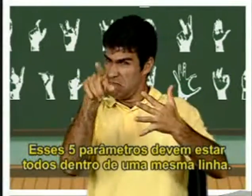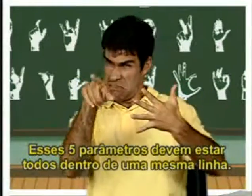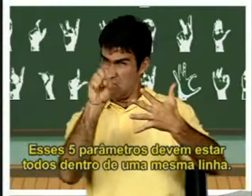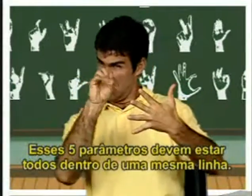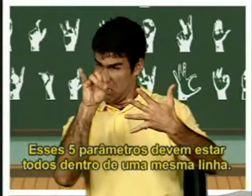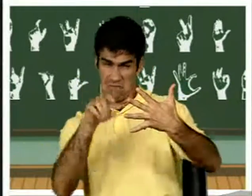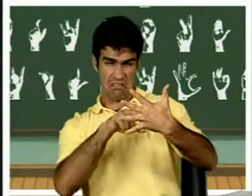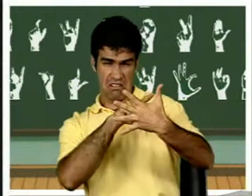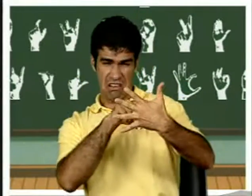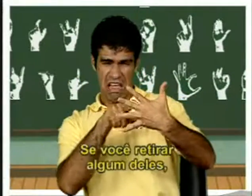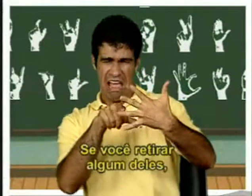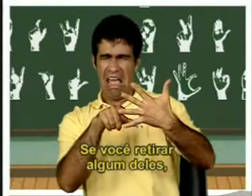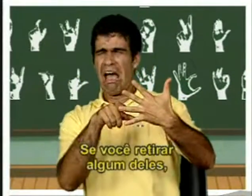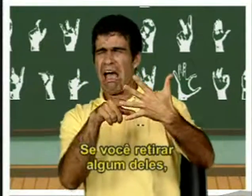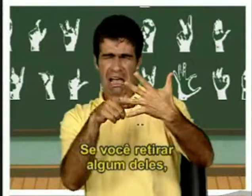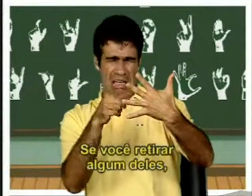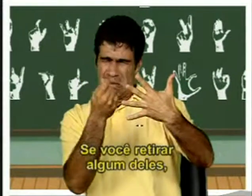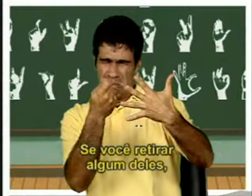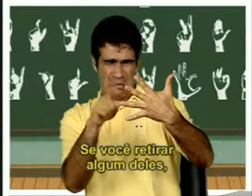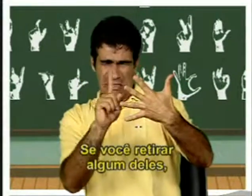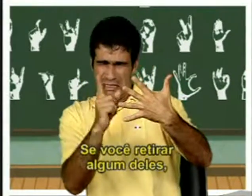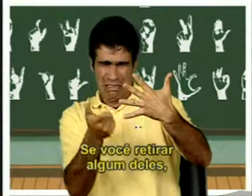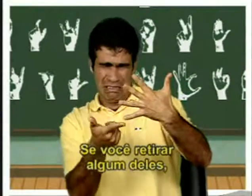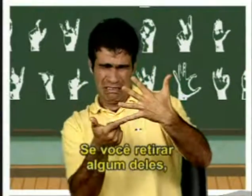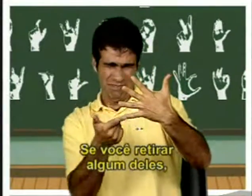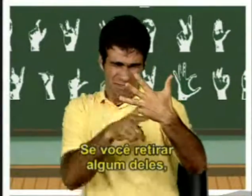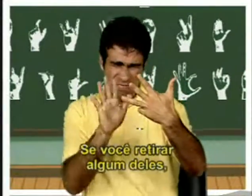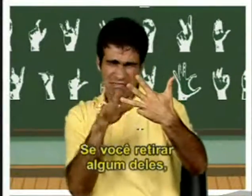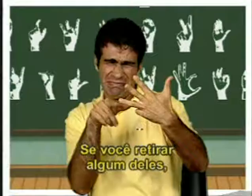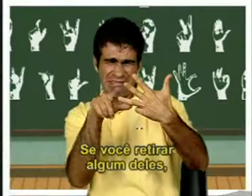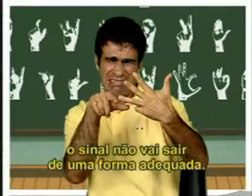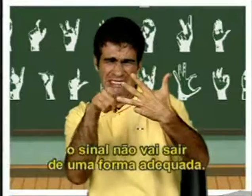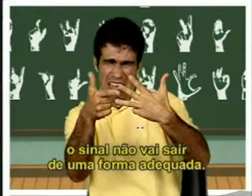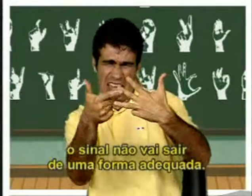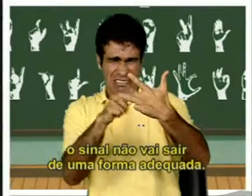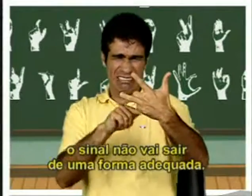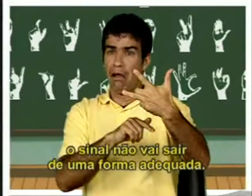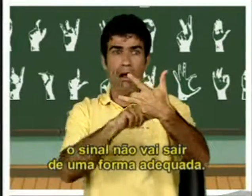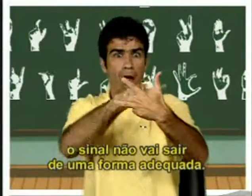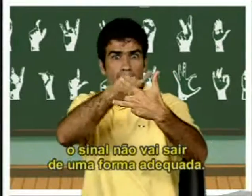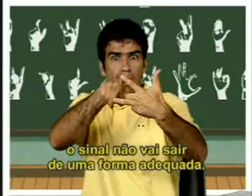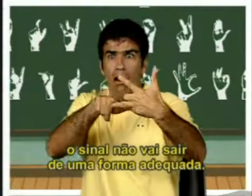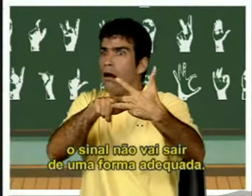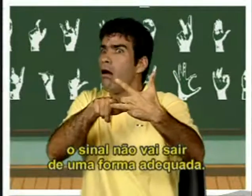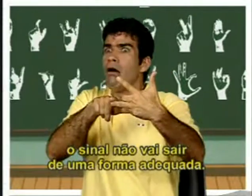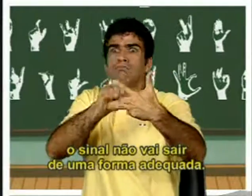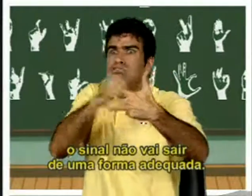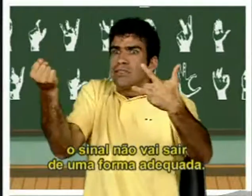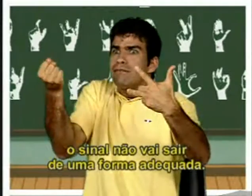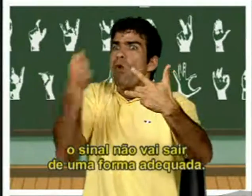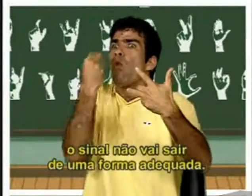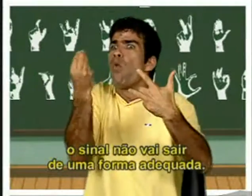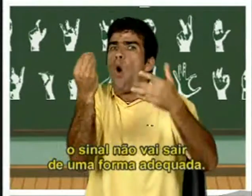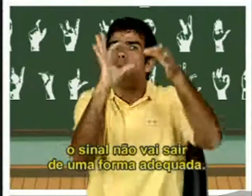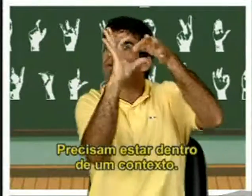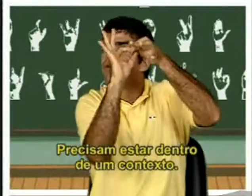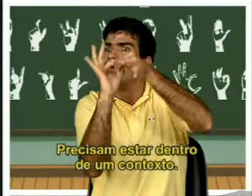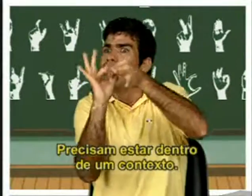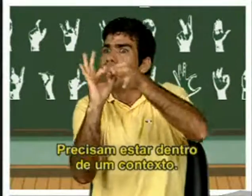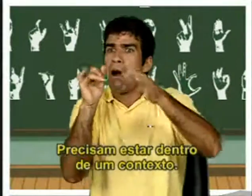mesma linha. Se você retirar algum deles, o sinal não vai sair de uma forma adequada. Precisam